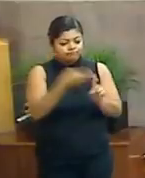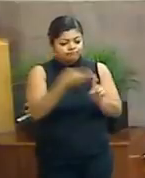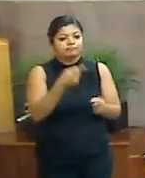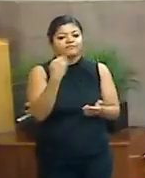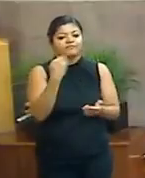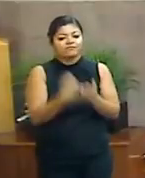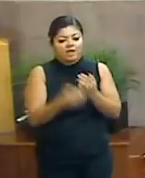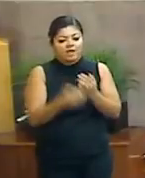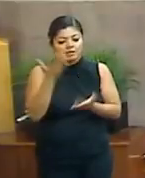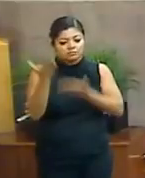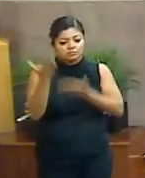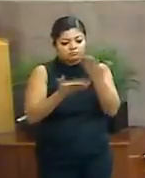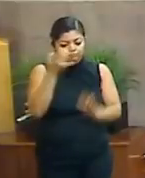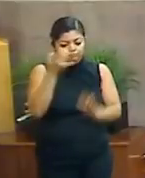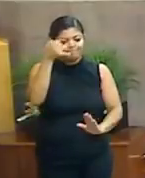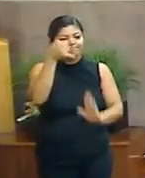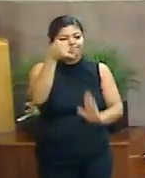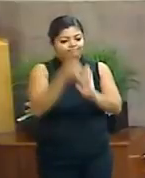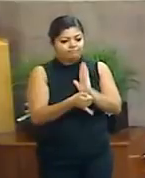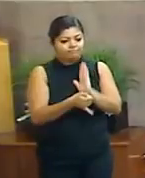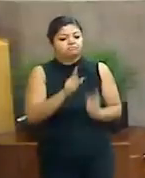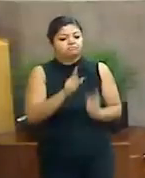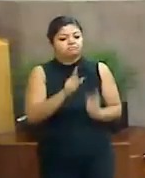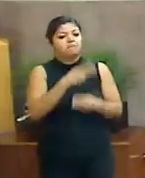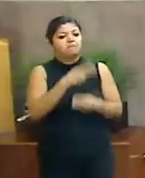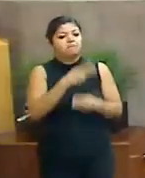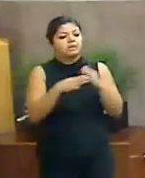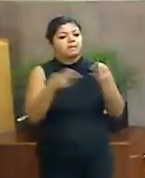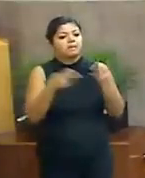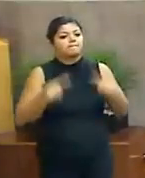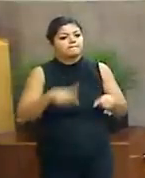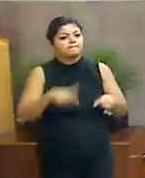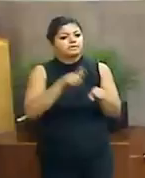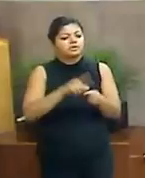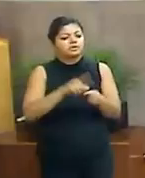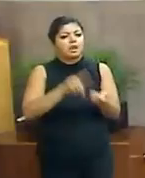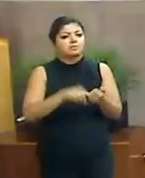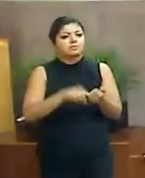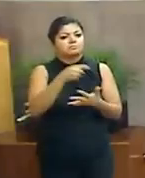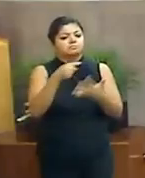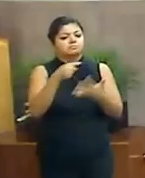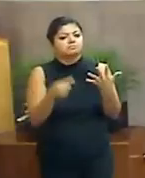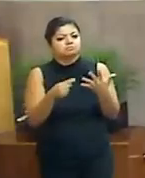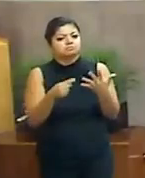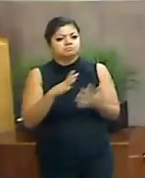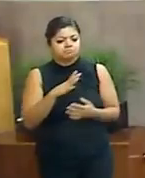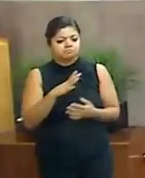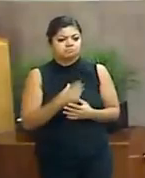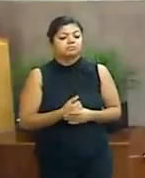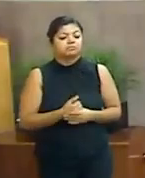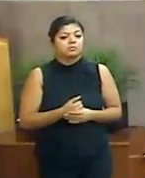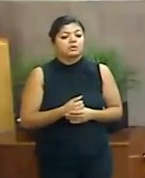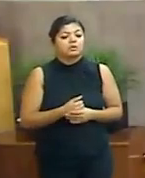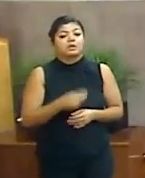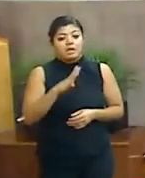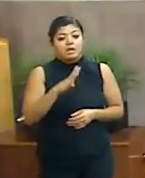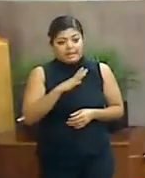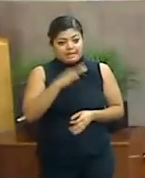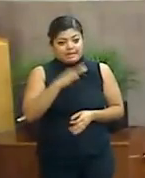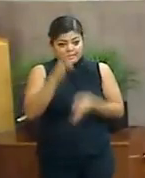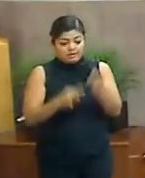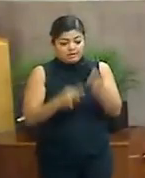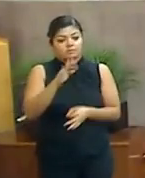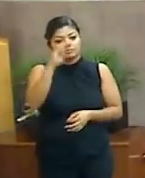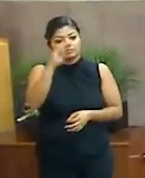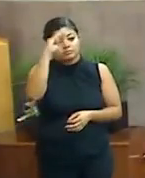estudio preliminar de los elementos personales material y objetivo de los hechos por tratarse de medidas cautelares es decir el tribunal responsable